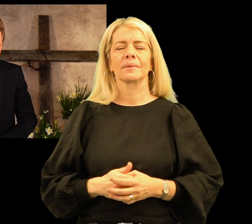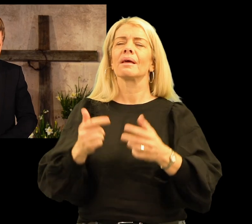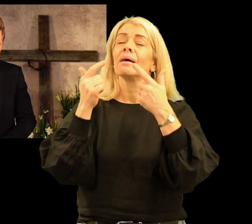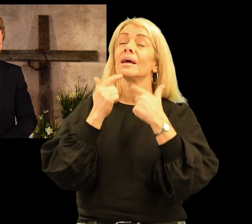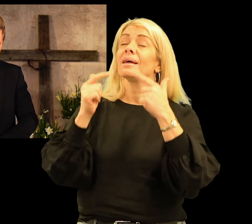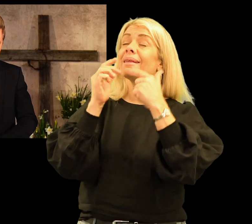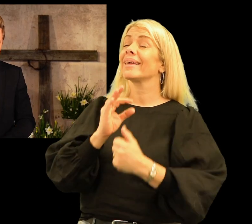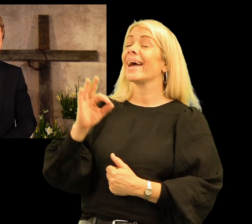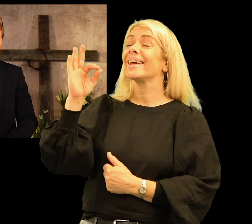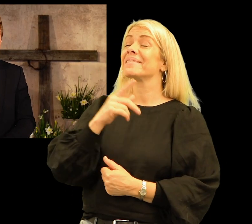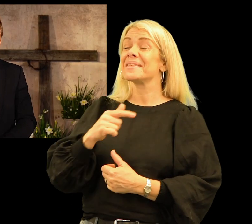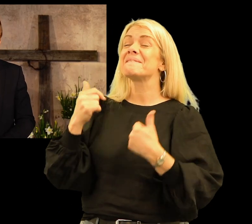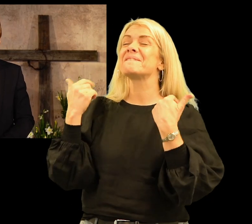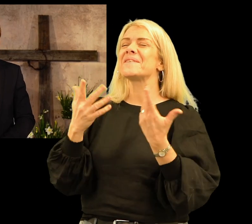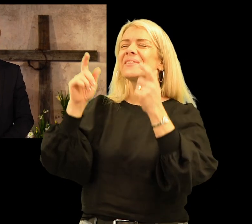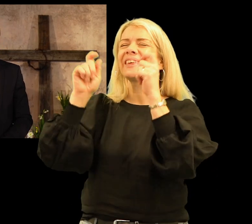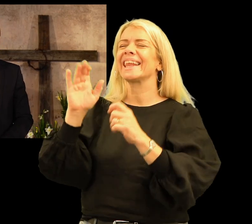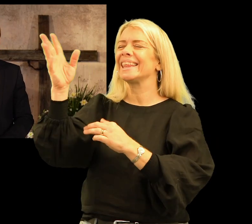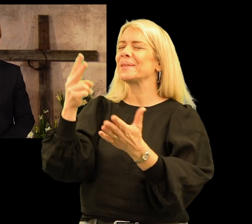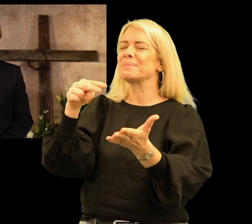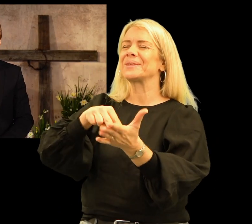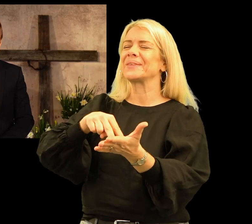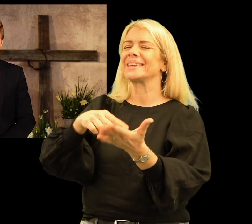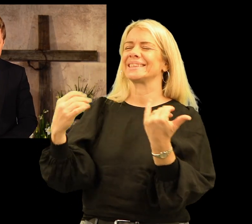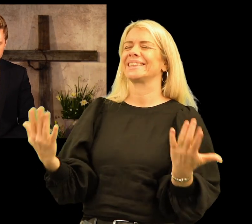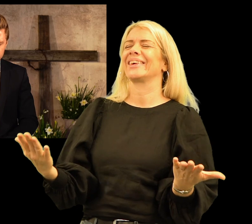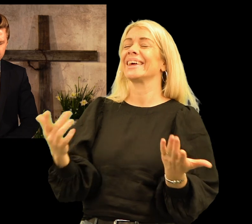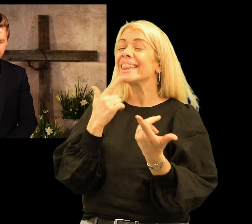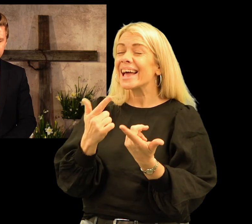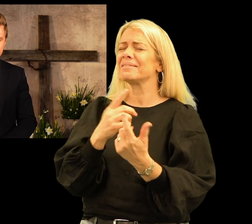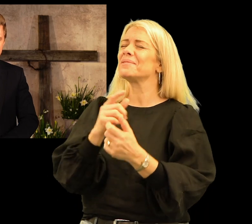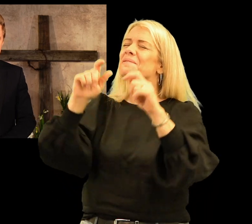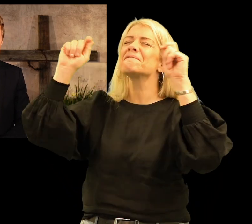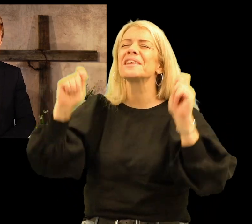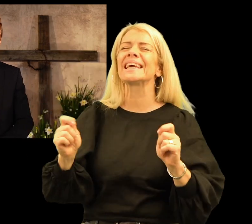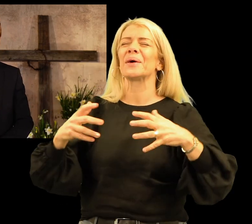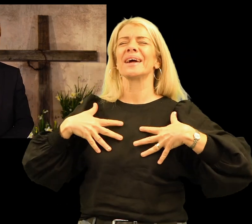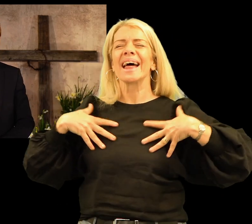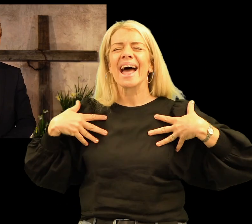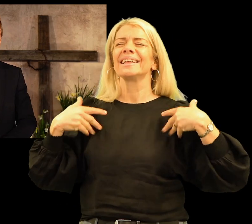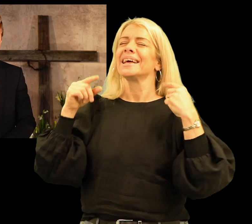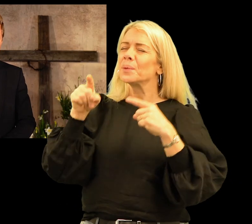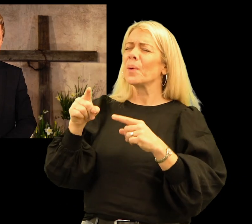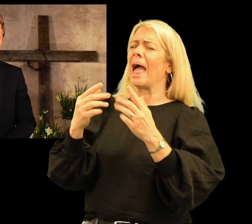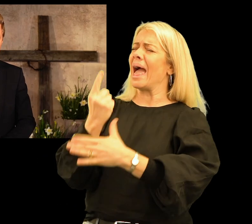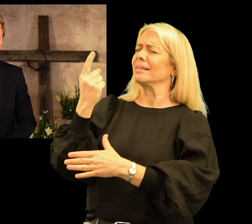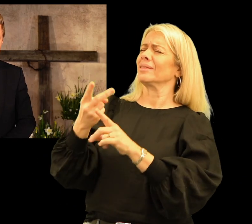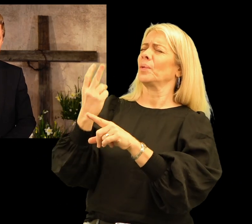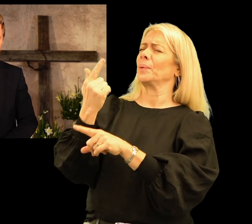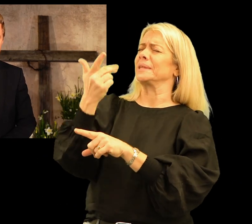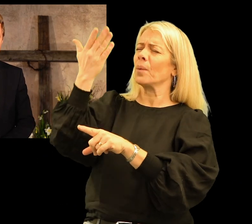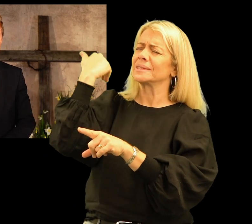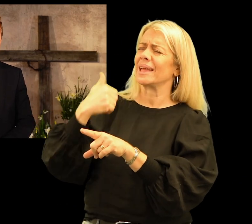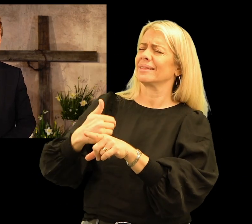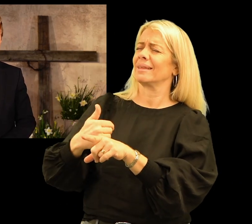Tack Herre att vi får fira din uppståndelse idag. Tack att vi får fira att det som hände för 2000 år